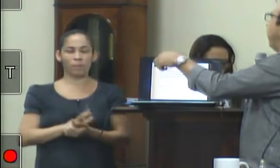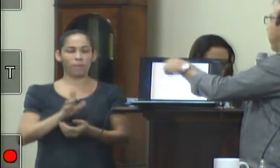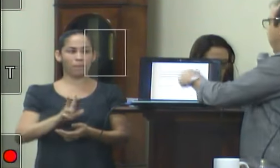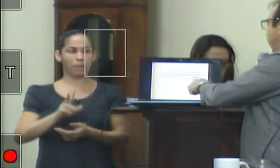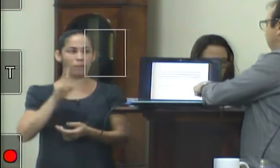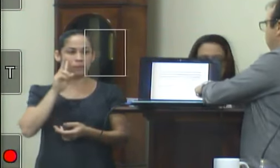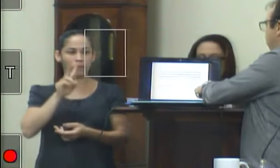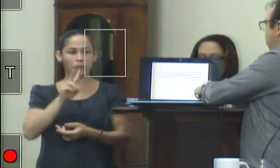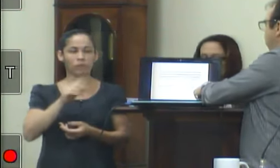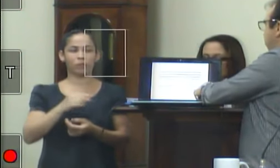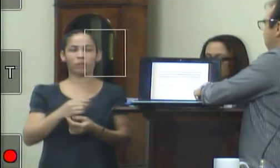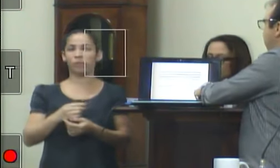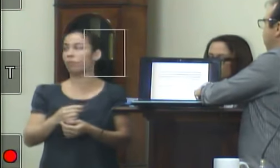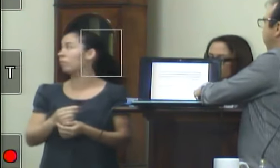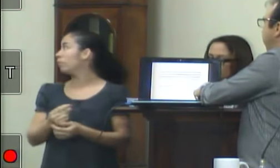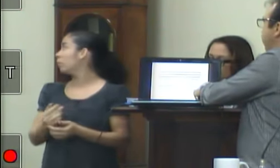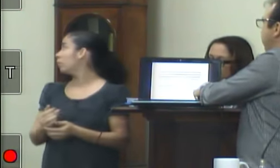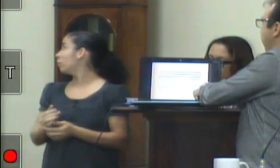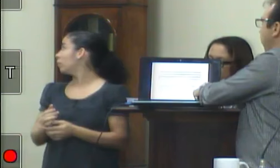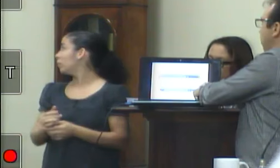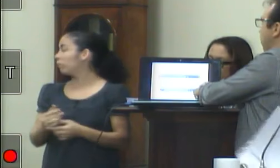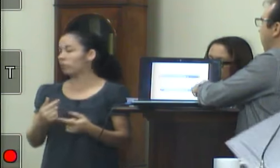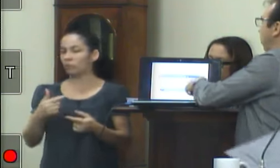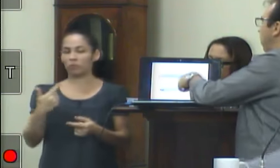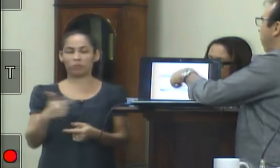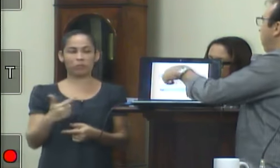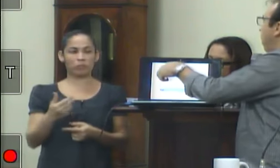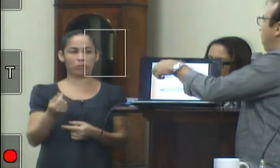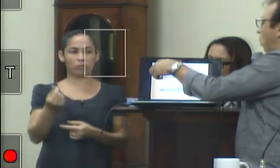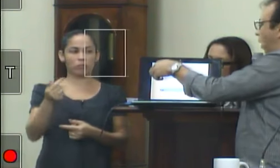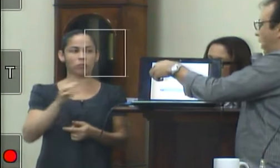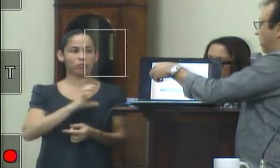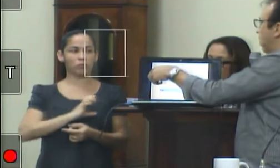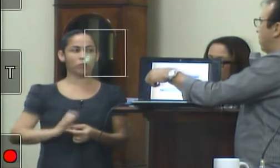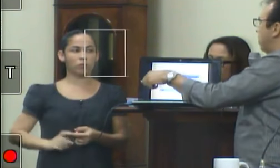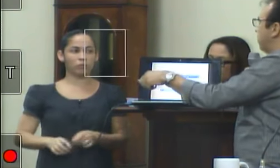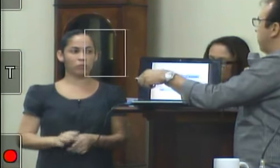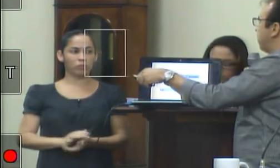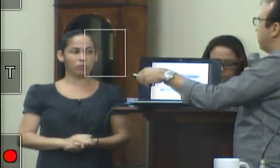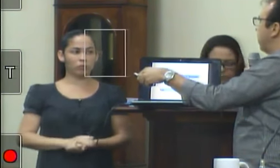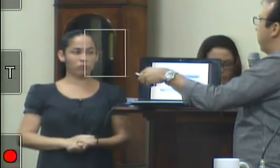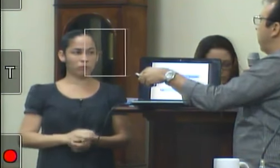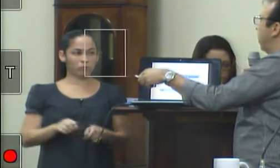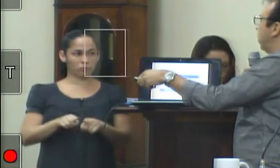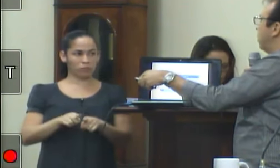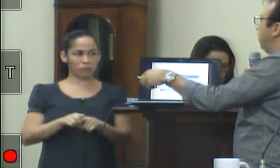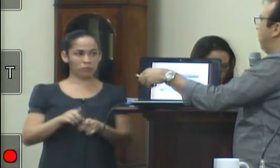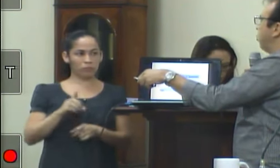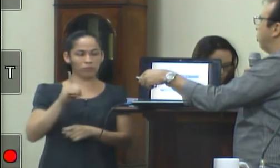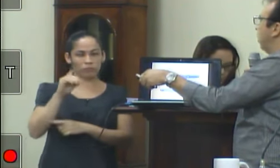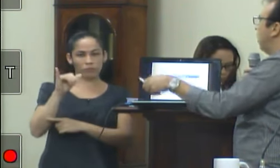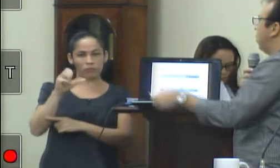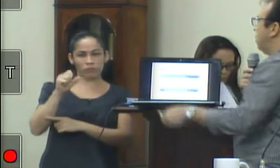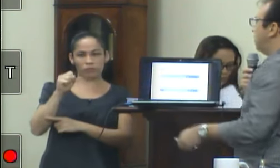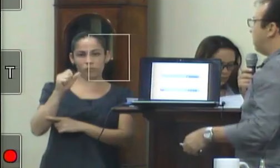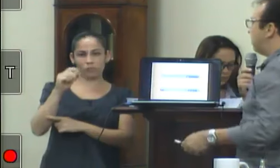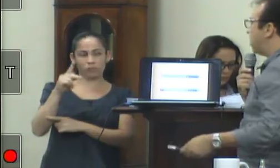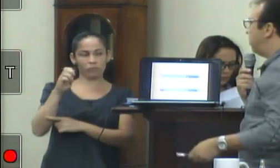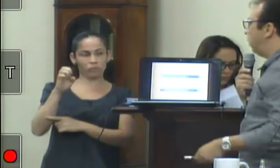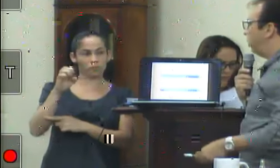que não recebemos mais uma vez nada do Estado. Com relação às despesas, né, nós tivemos um total